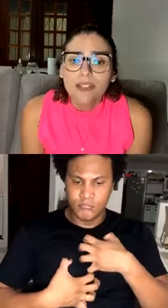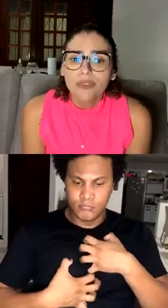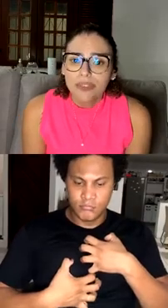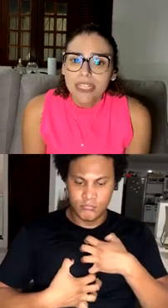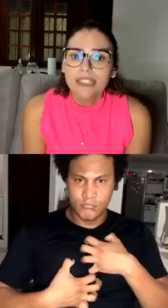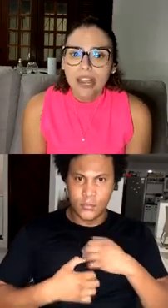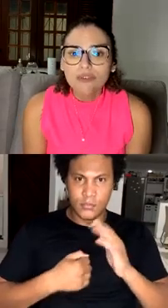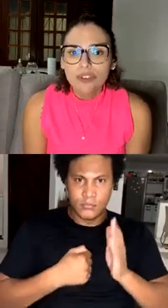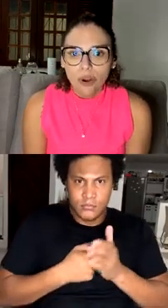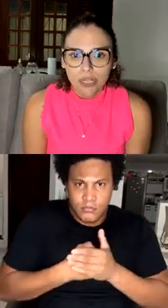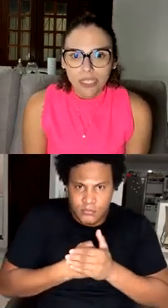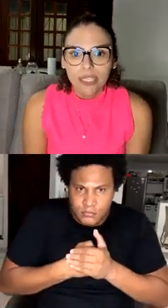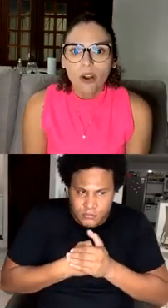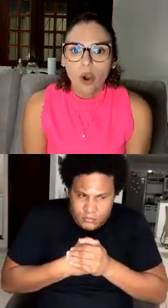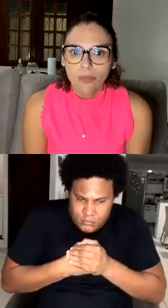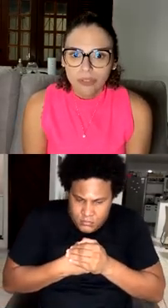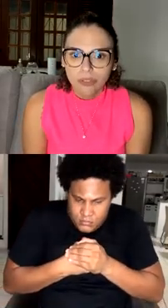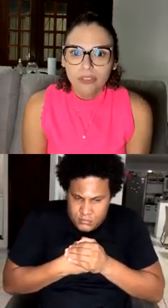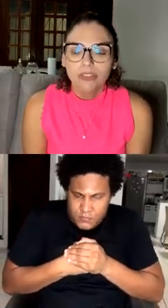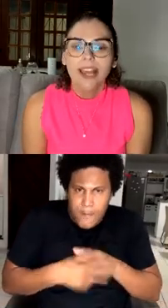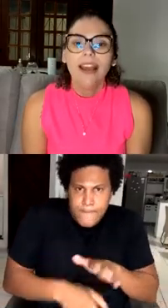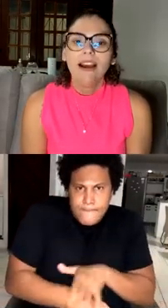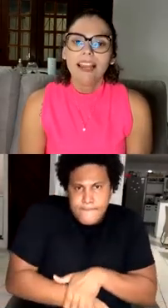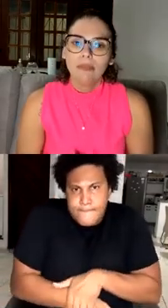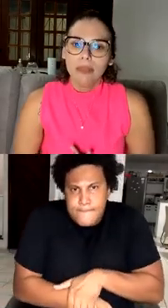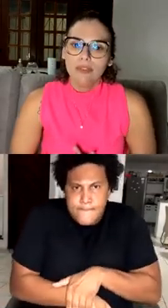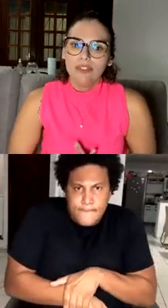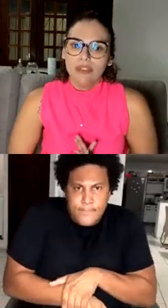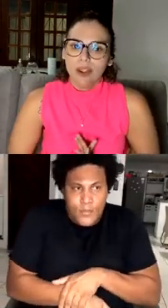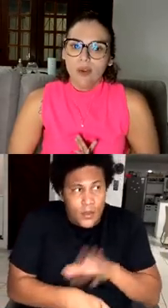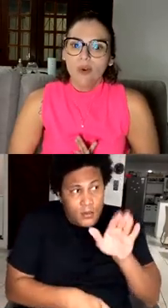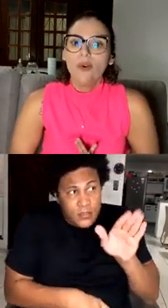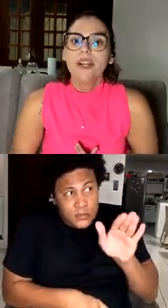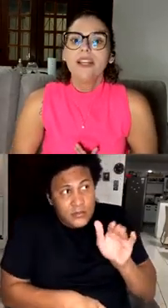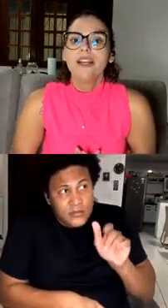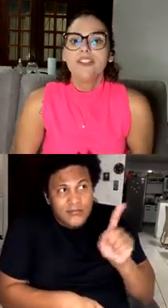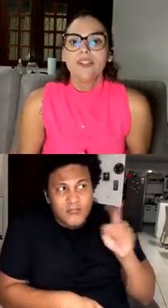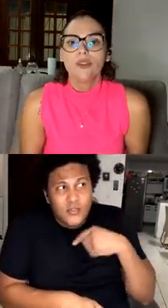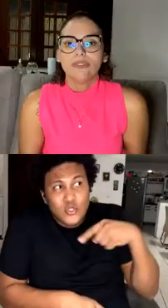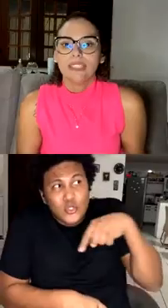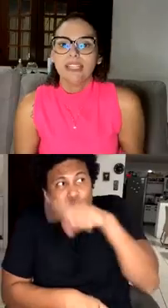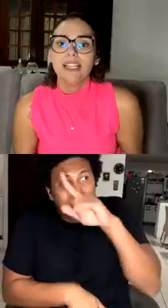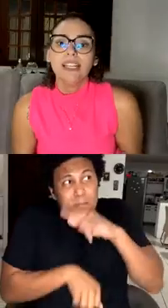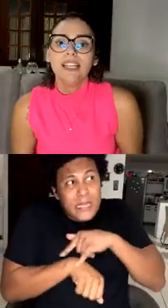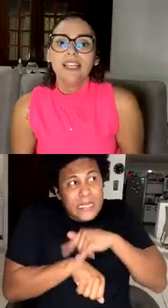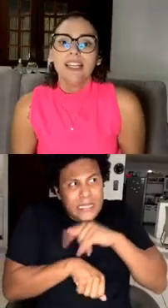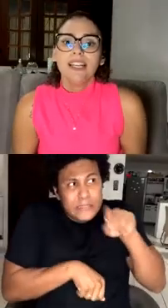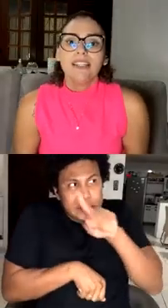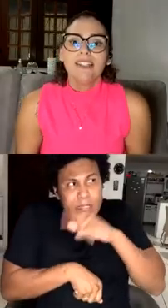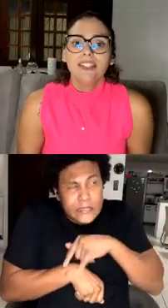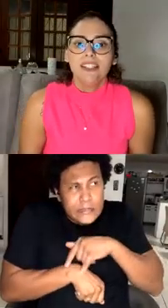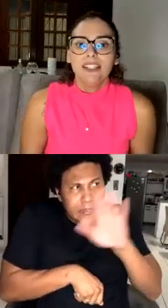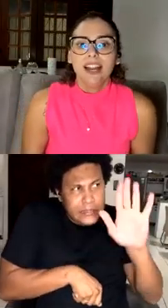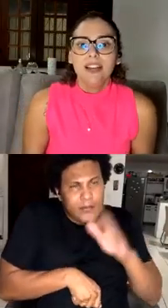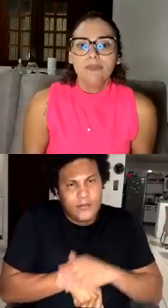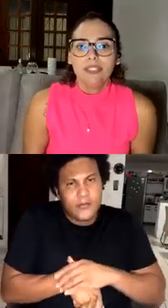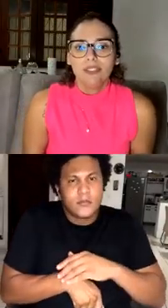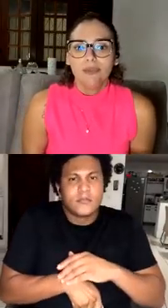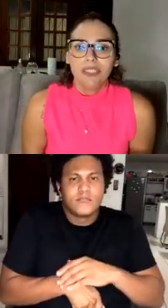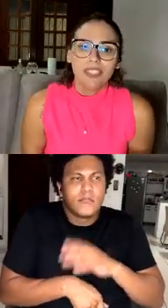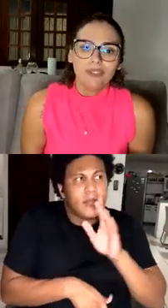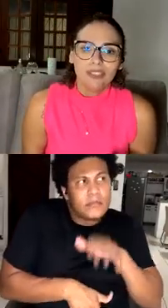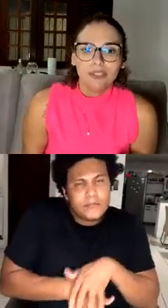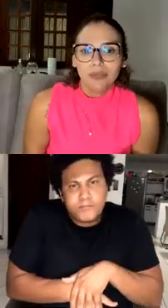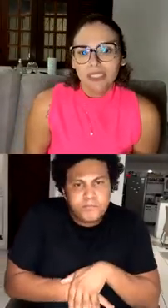Para as ouvintes, dá um choque, óbvio, né? Aquele momento de vergonha, de esconder, eu preciso ir